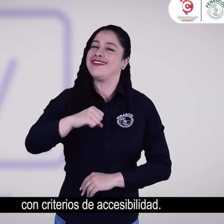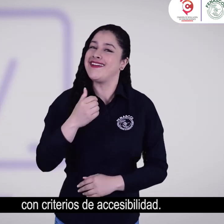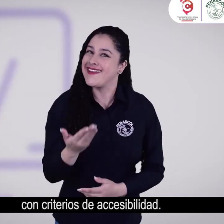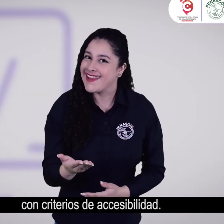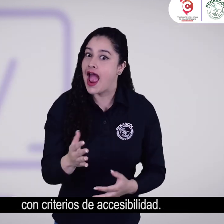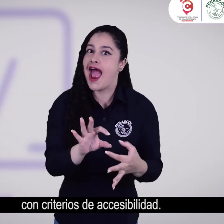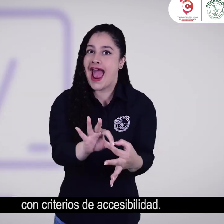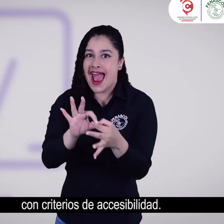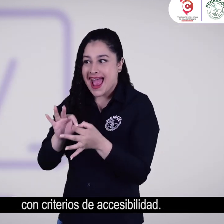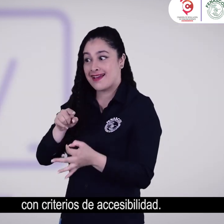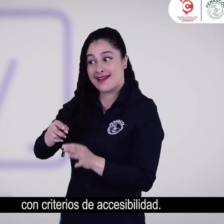criterios de accesibilidad